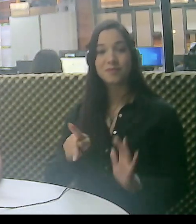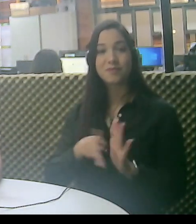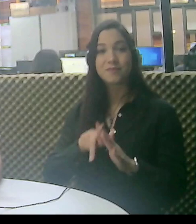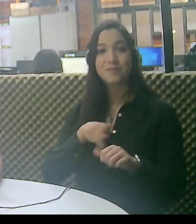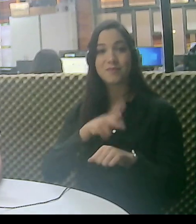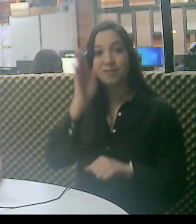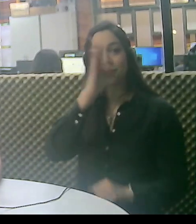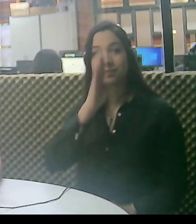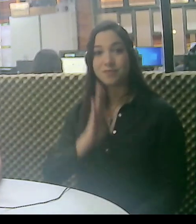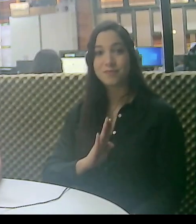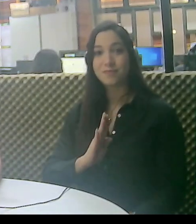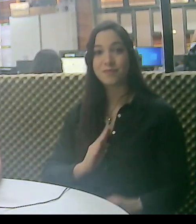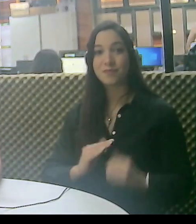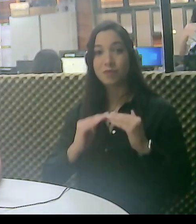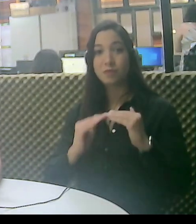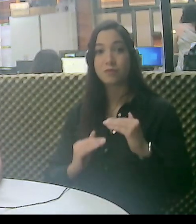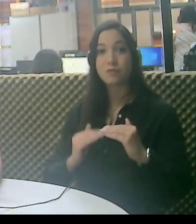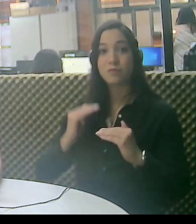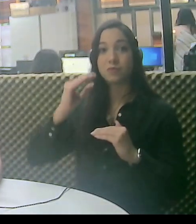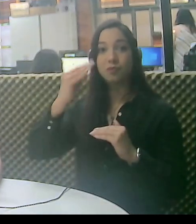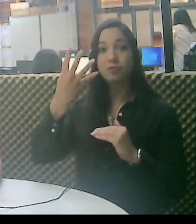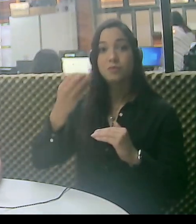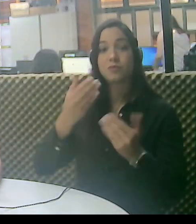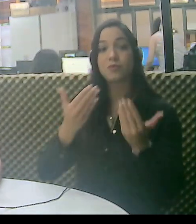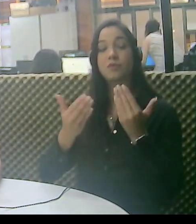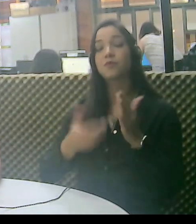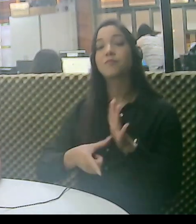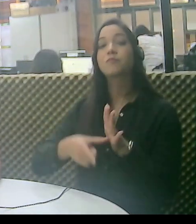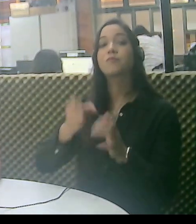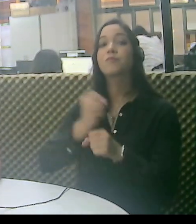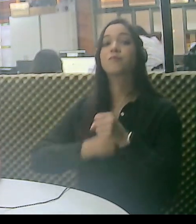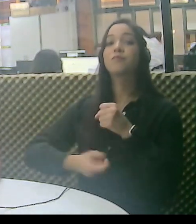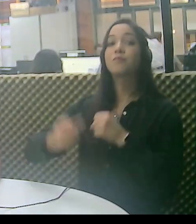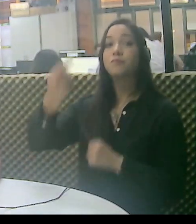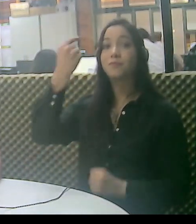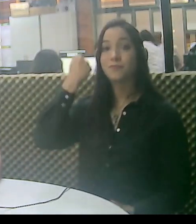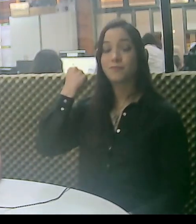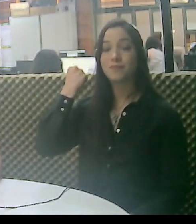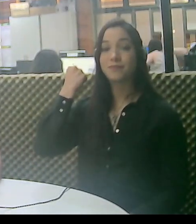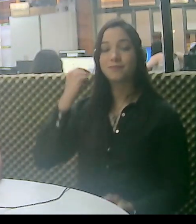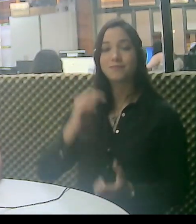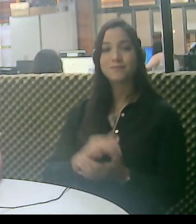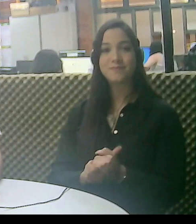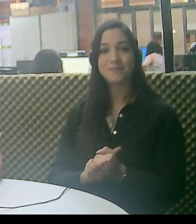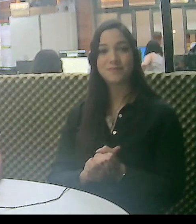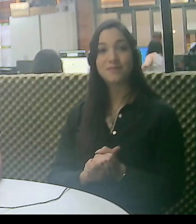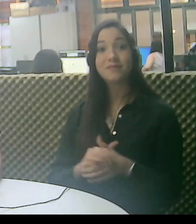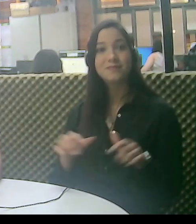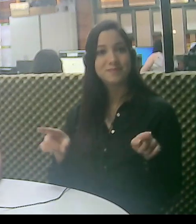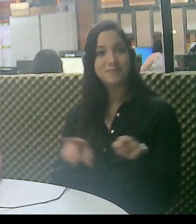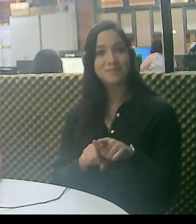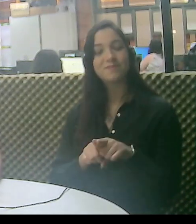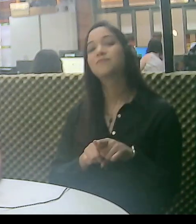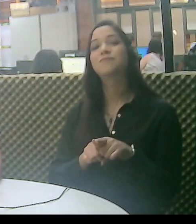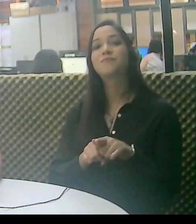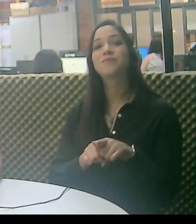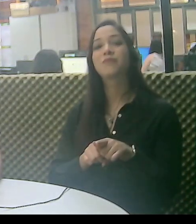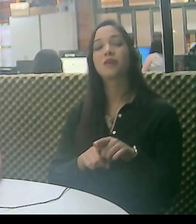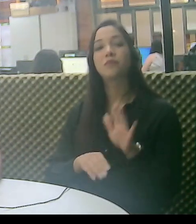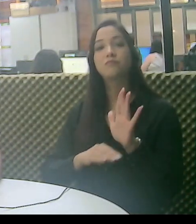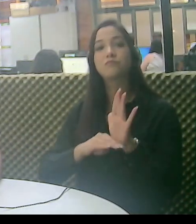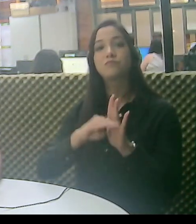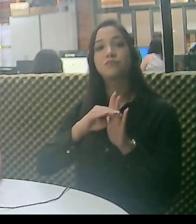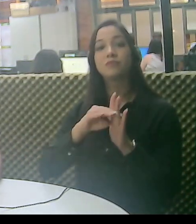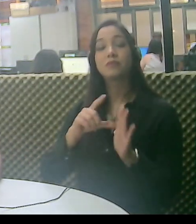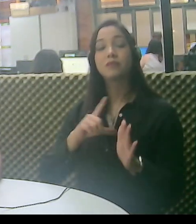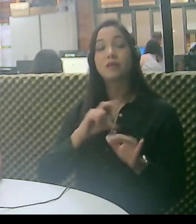país, subindo 40 posições em comparação à publicação feita no ano passado. Vale destacar que o ranking compreendeu